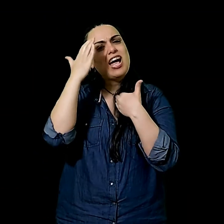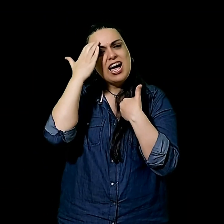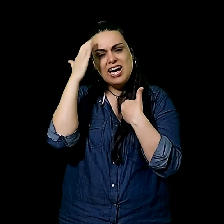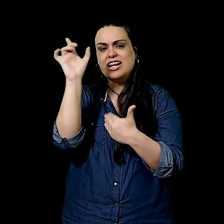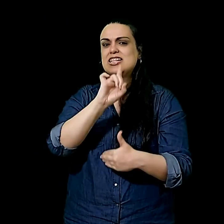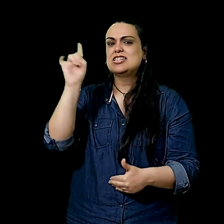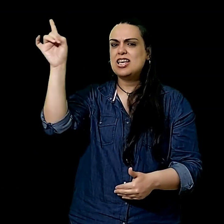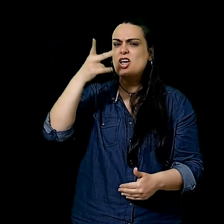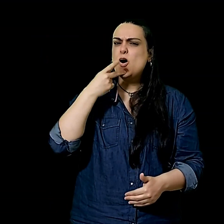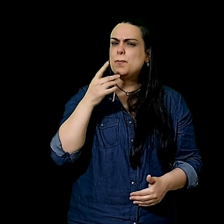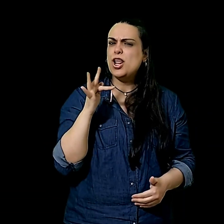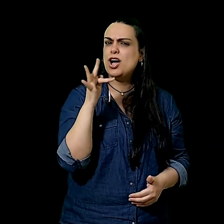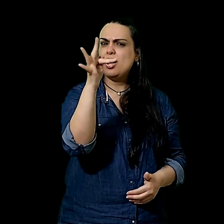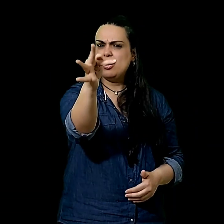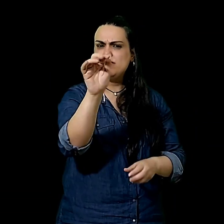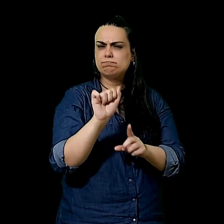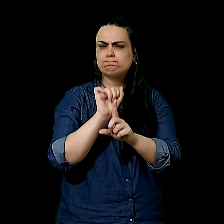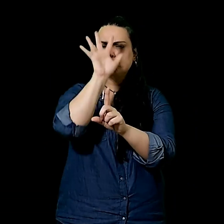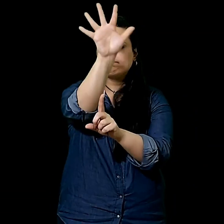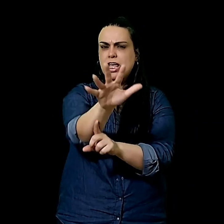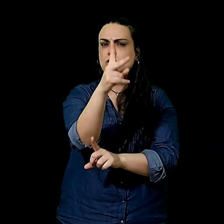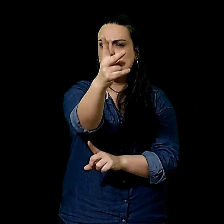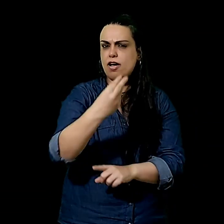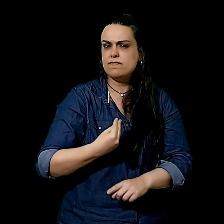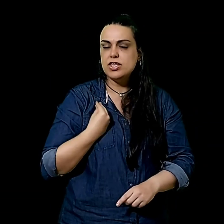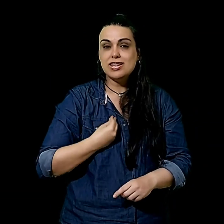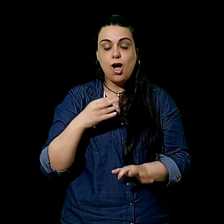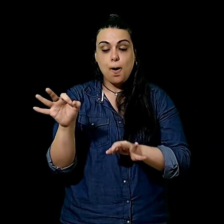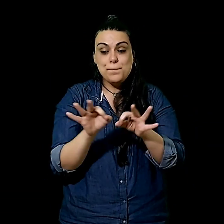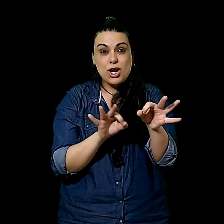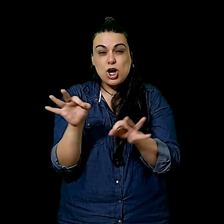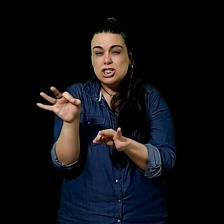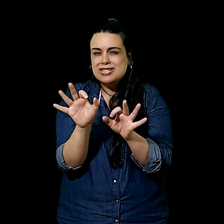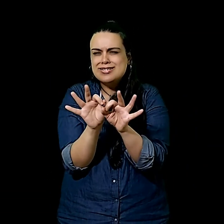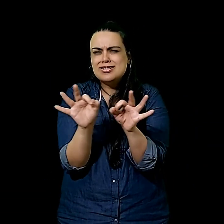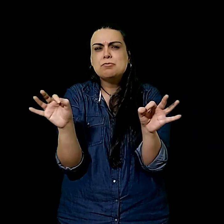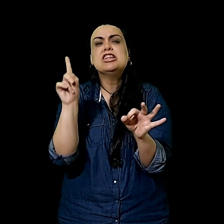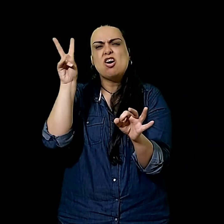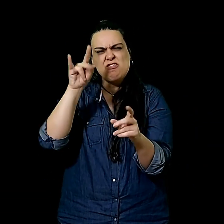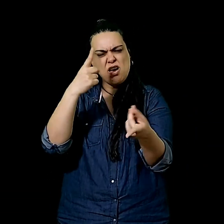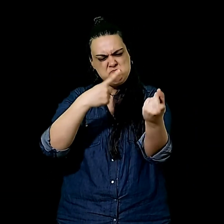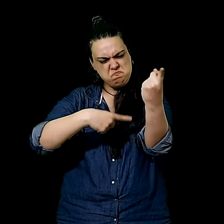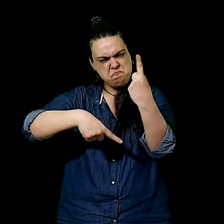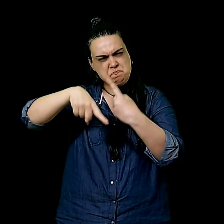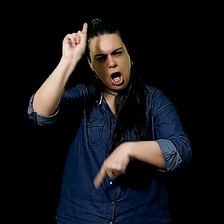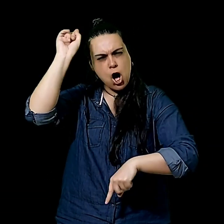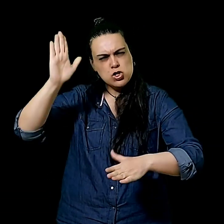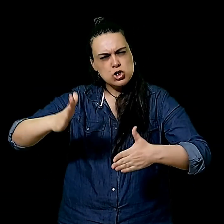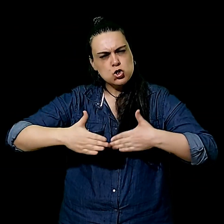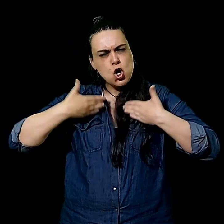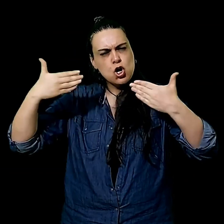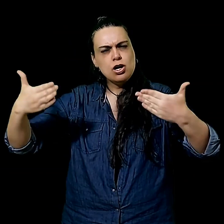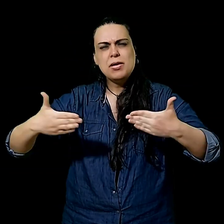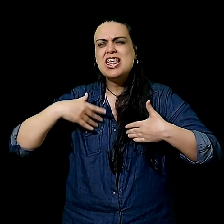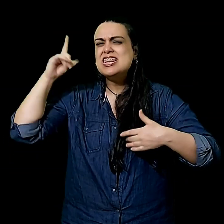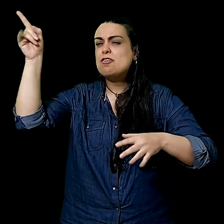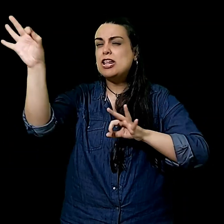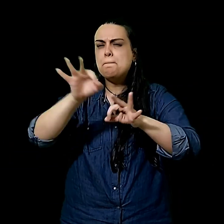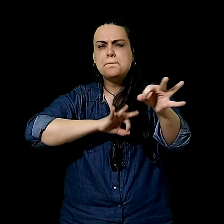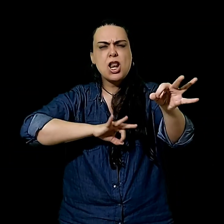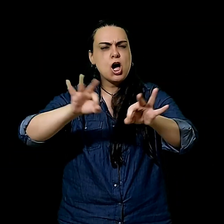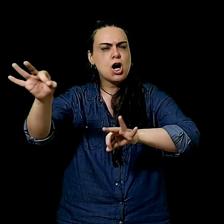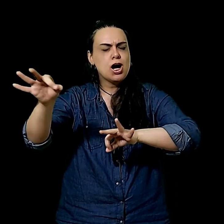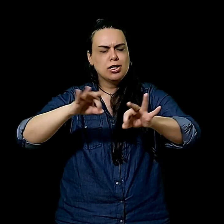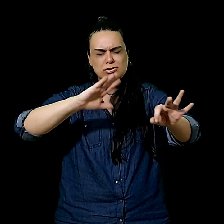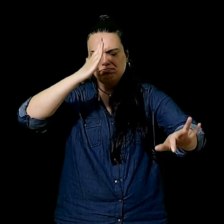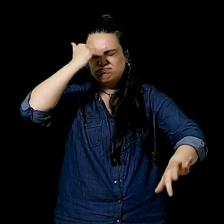quero profetizar sobre sua vida que esse projeto ainda é muito pequeno perto do que Deus fará. Deus te dará projetos tão maiores,